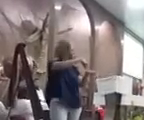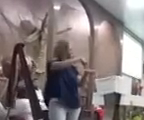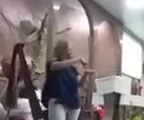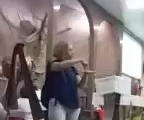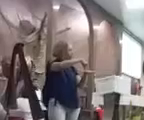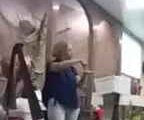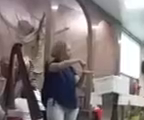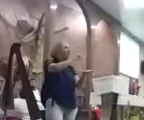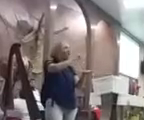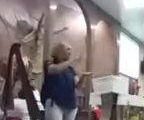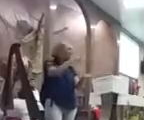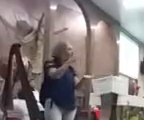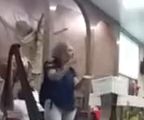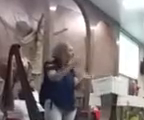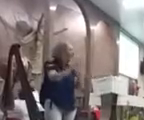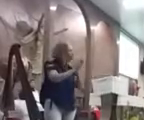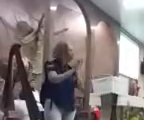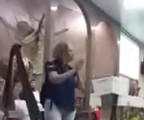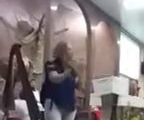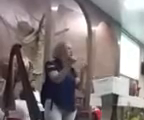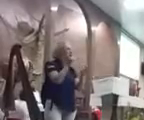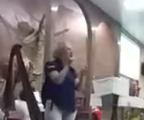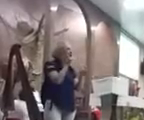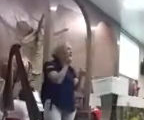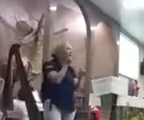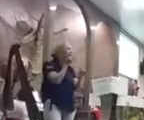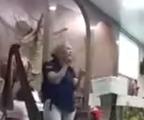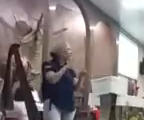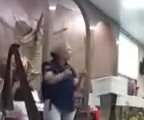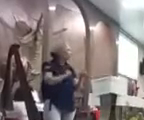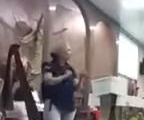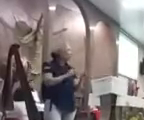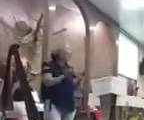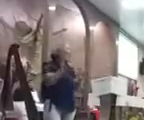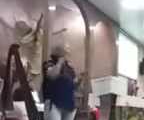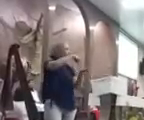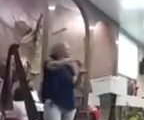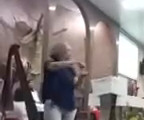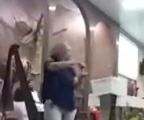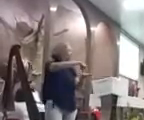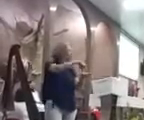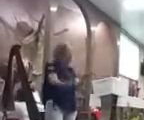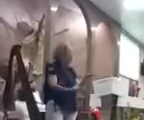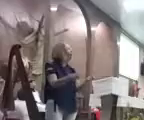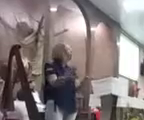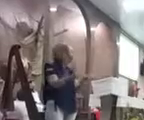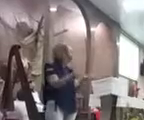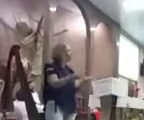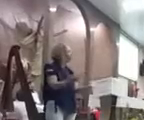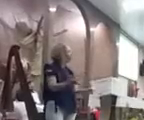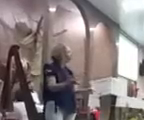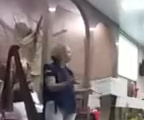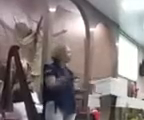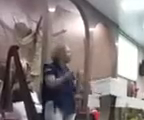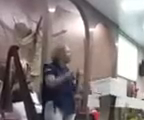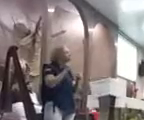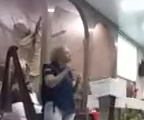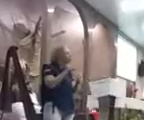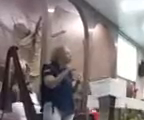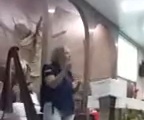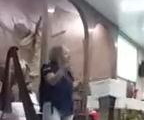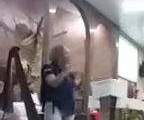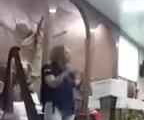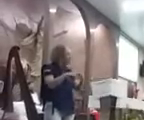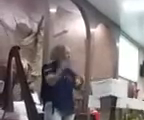cristã. Não se sustenta a família cristã. Se por acaso a dor chega, se nós